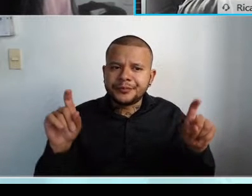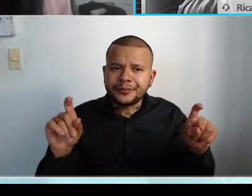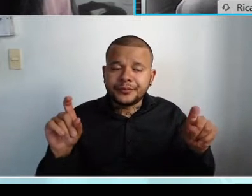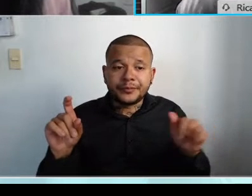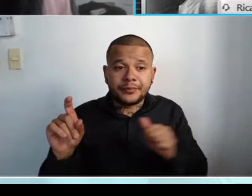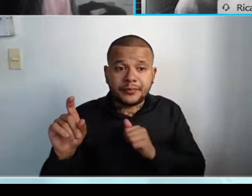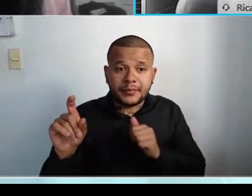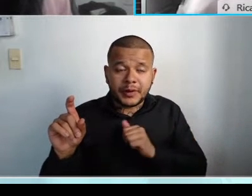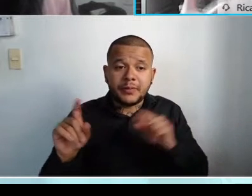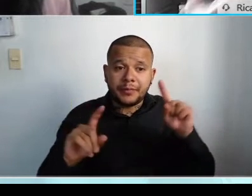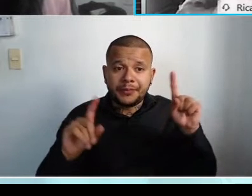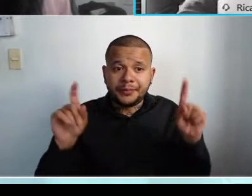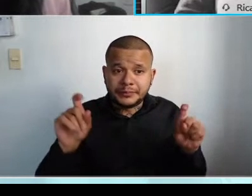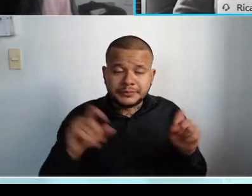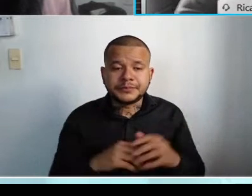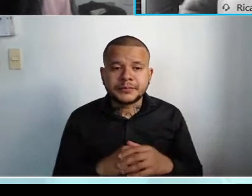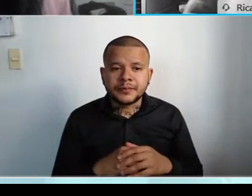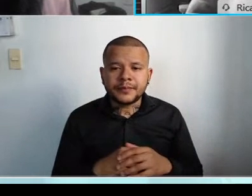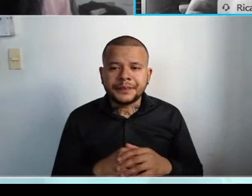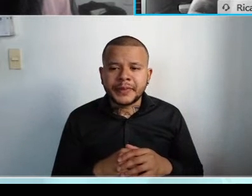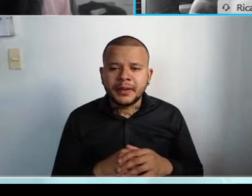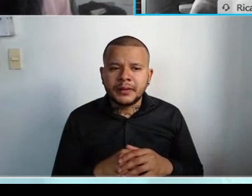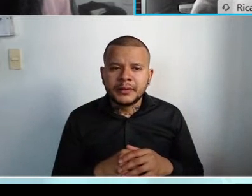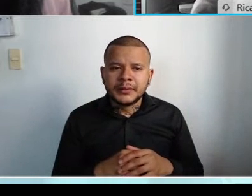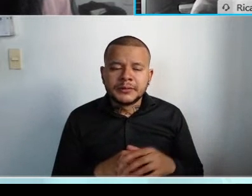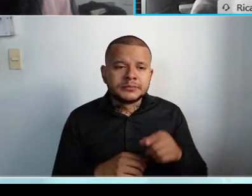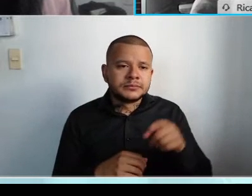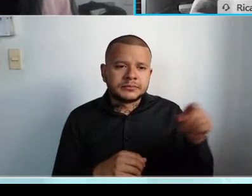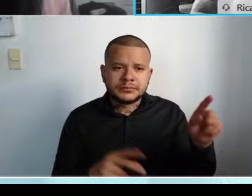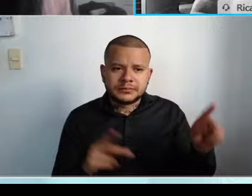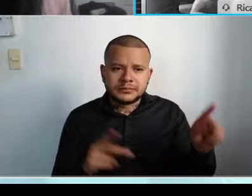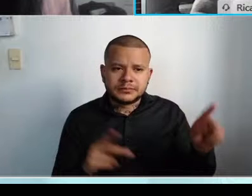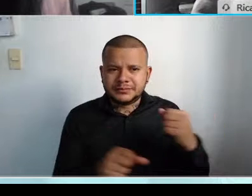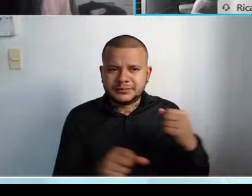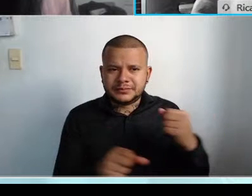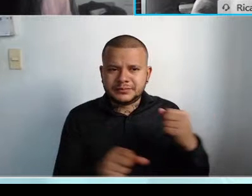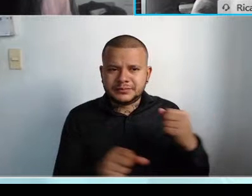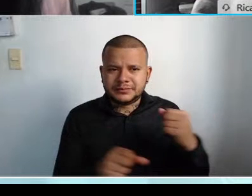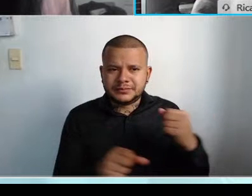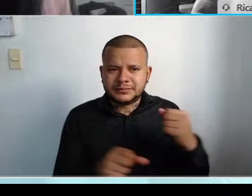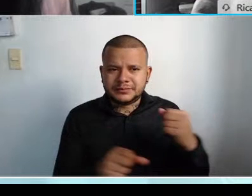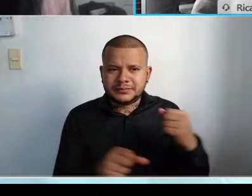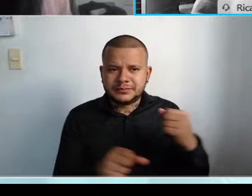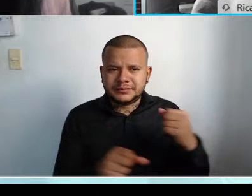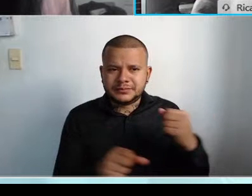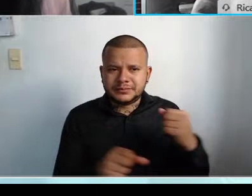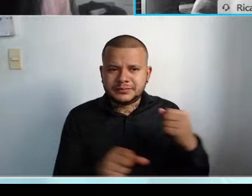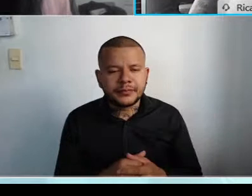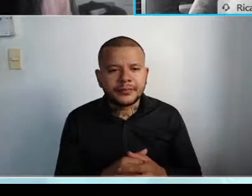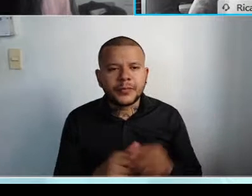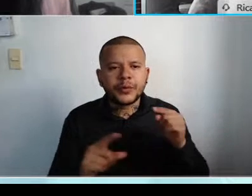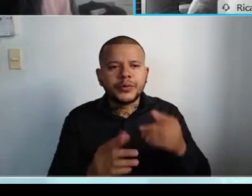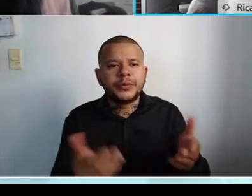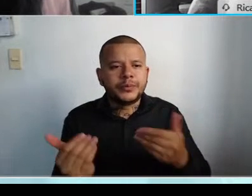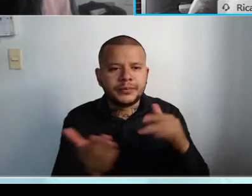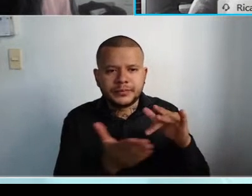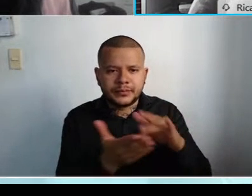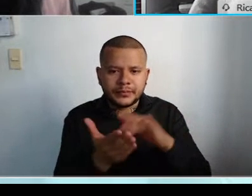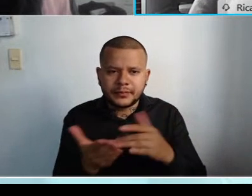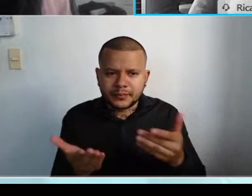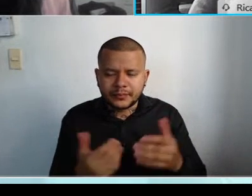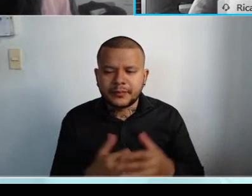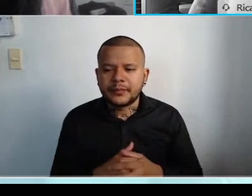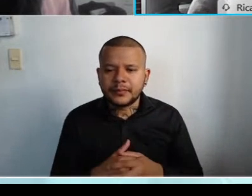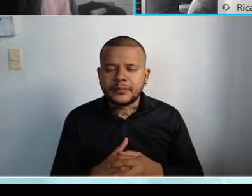yo, y la hacemos las personas que, digamos, que estamos trabajando en todos estos procesos de inclusión para la participación. Y la